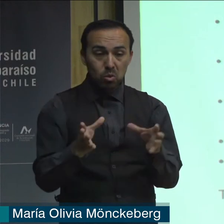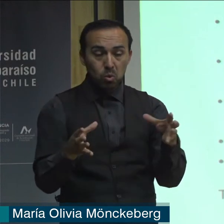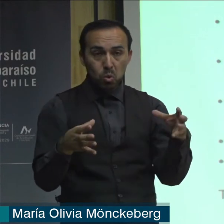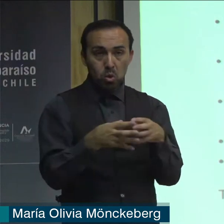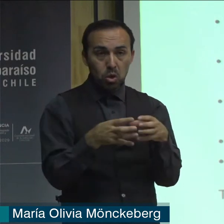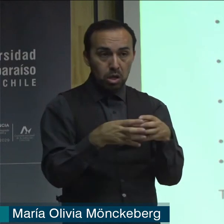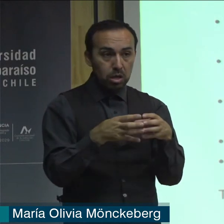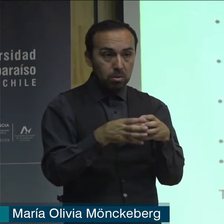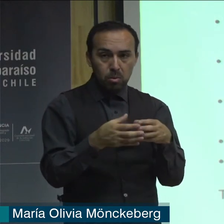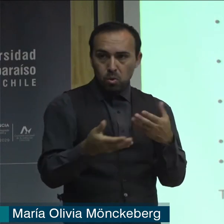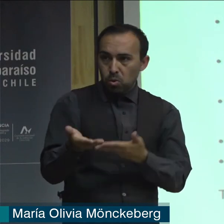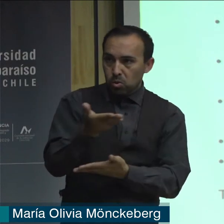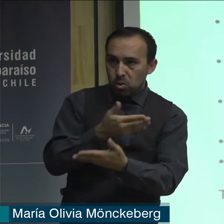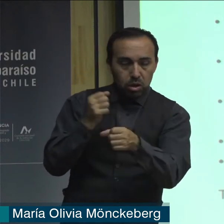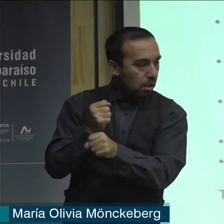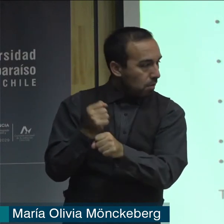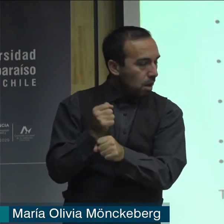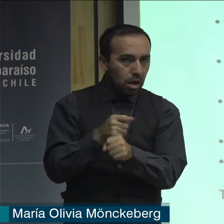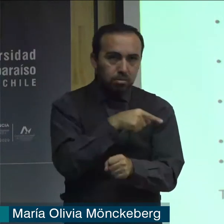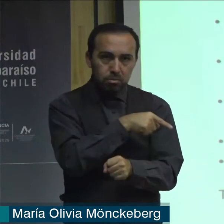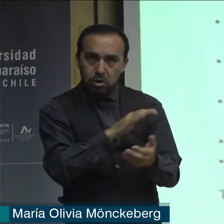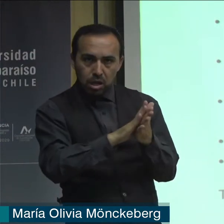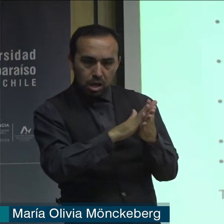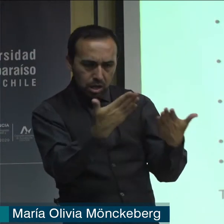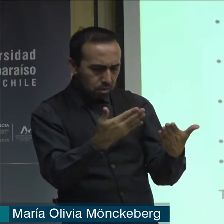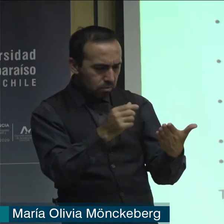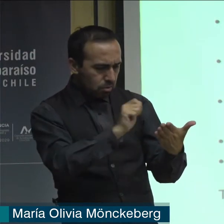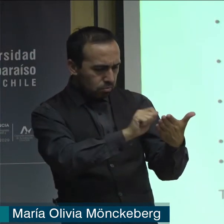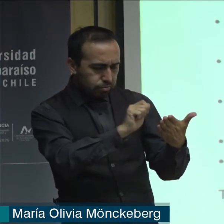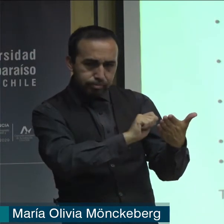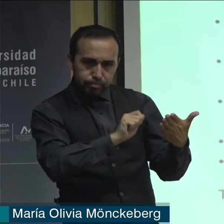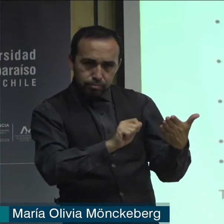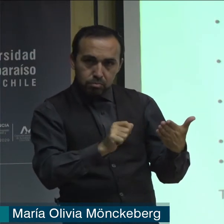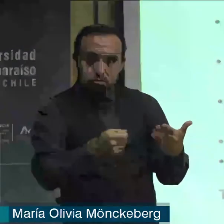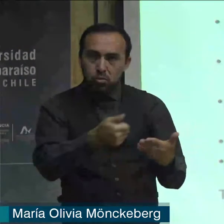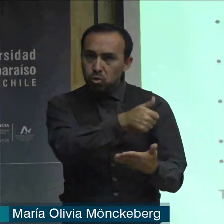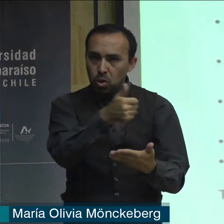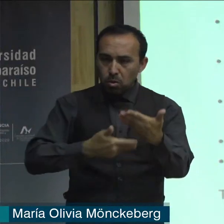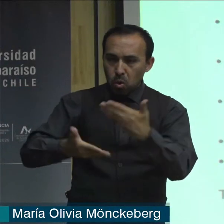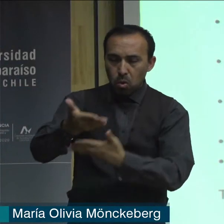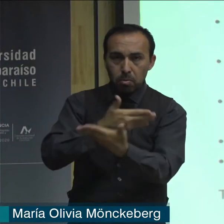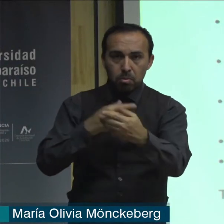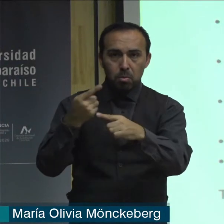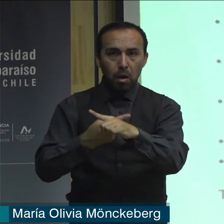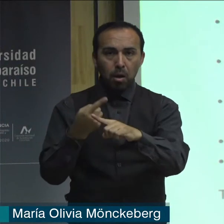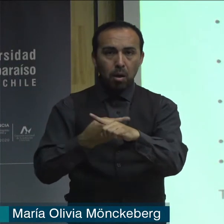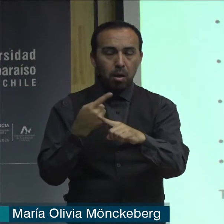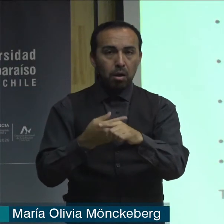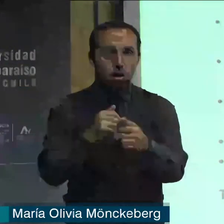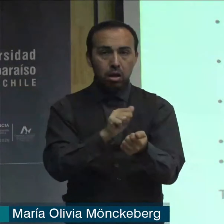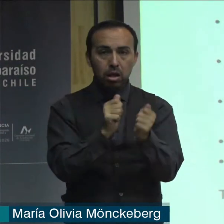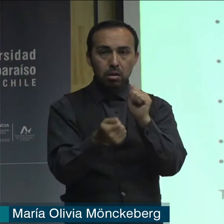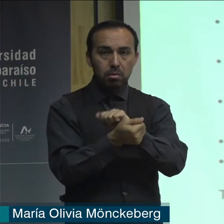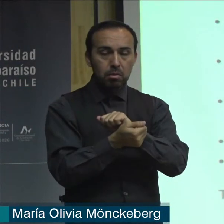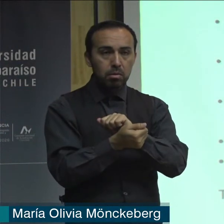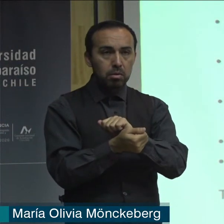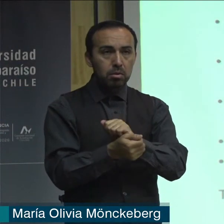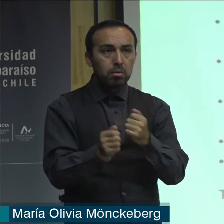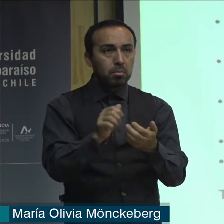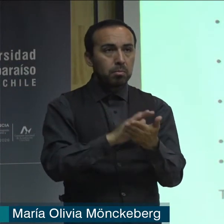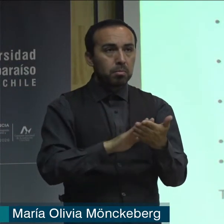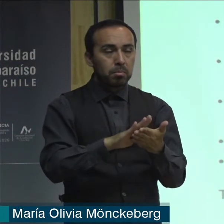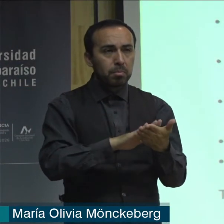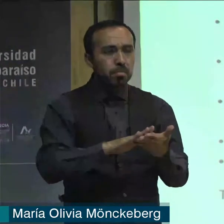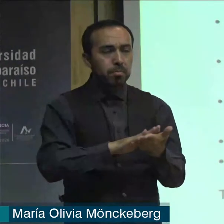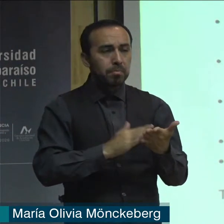este libro y damos todos como bastante de acuerdo el cambio porque el hecho de que el movimiento el